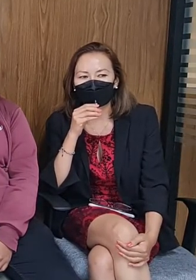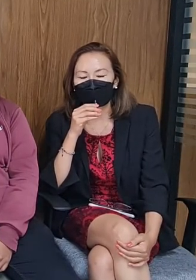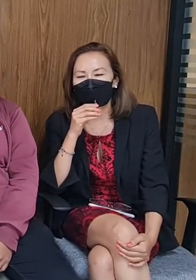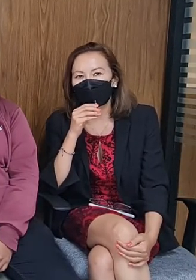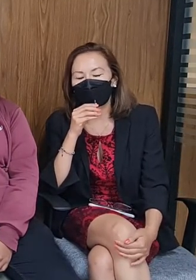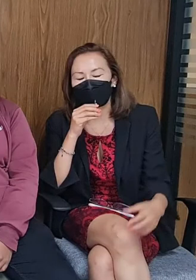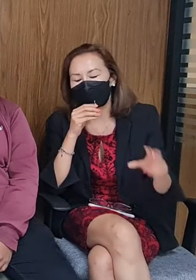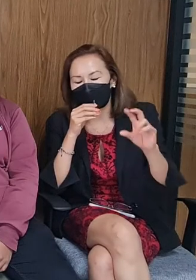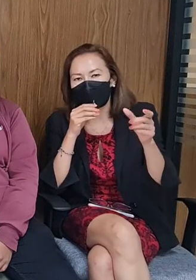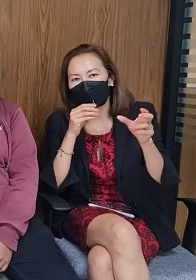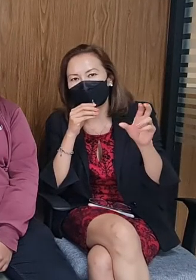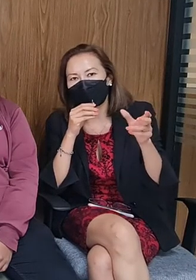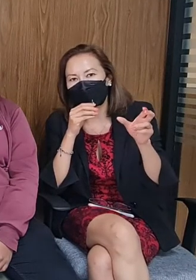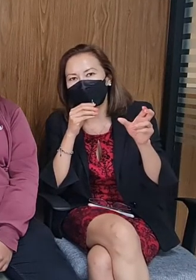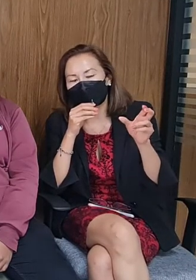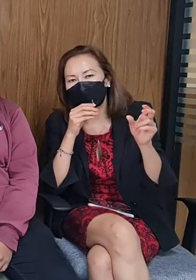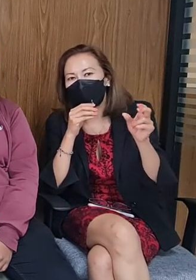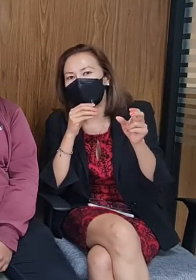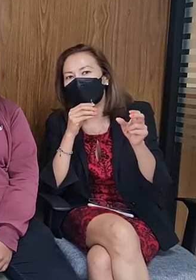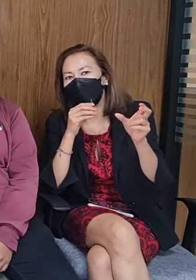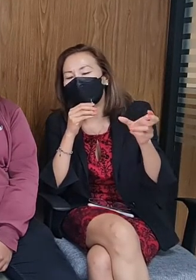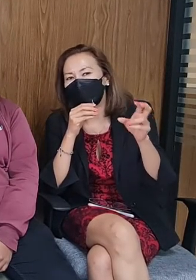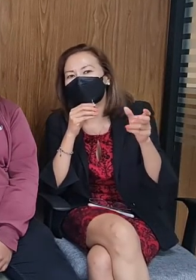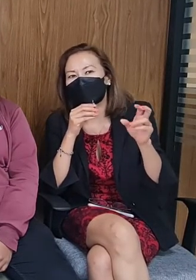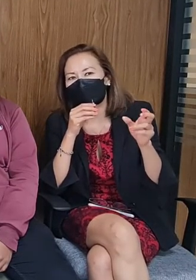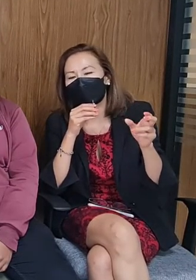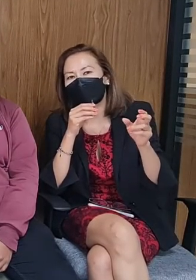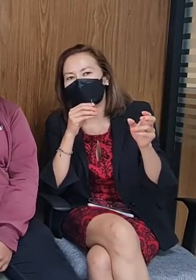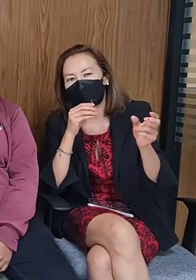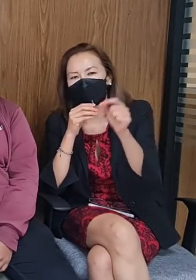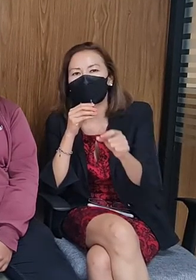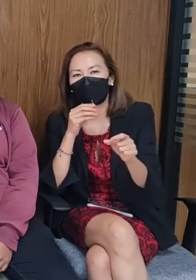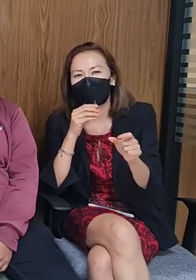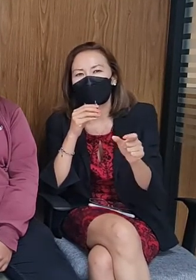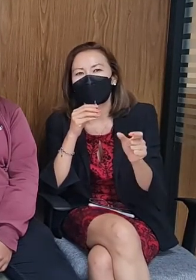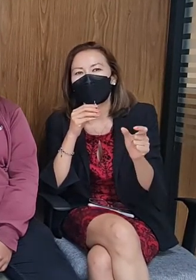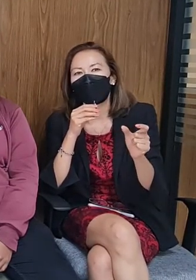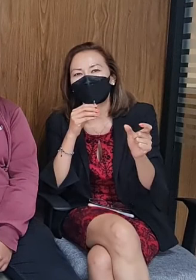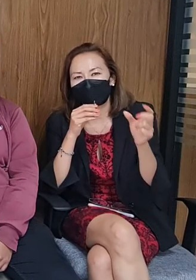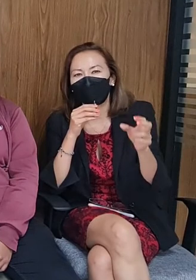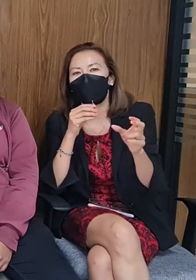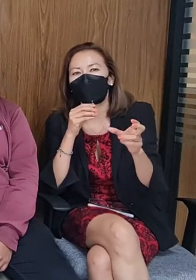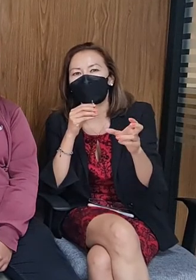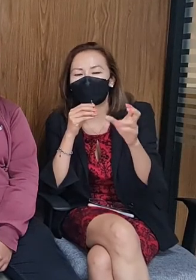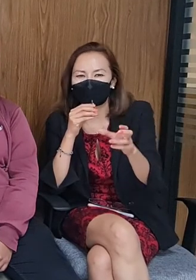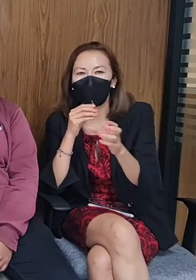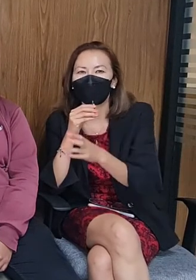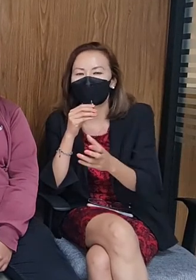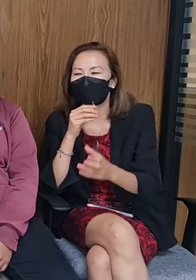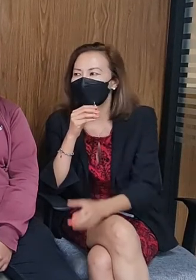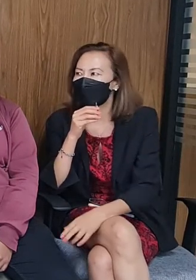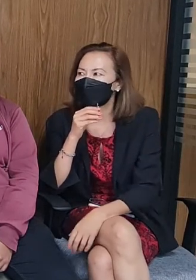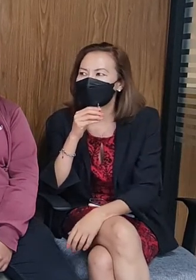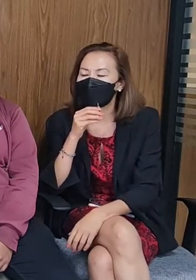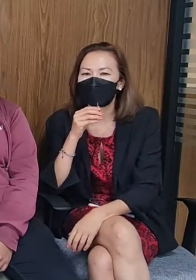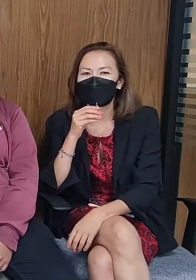y estas dos carreras van a formar o van a fortalecer al proyecto, al desarrollo del videojuego